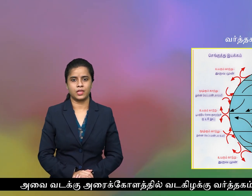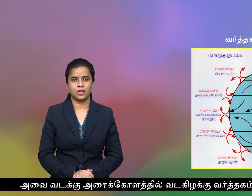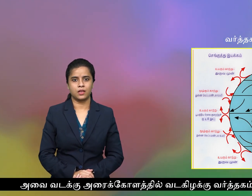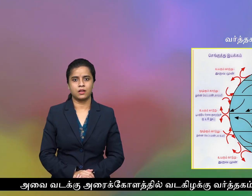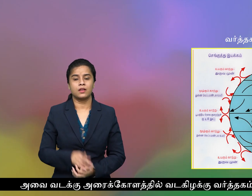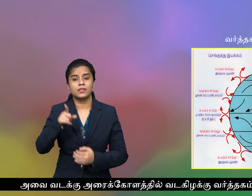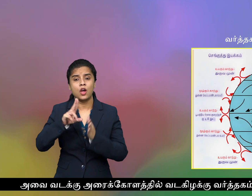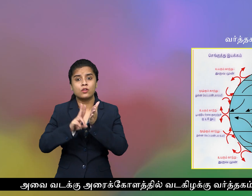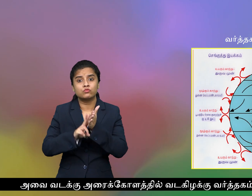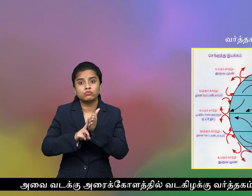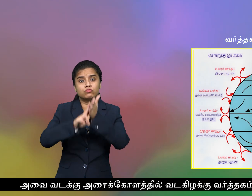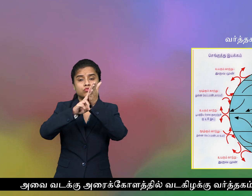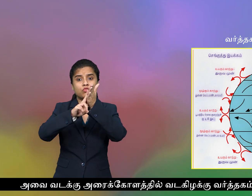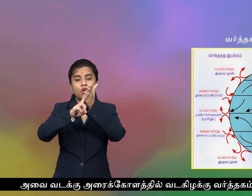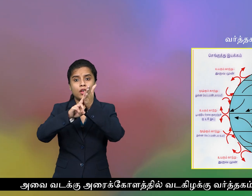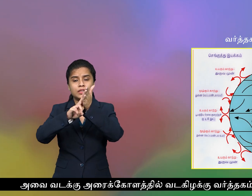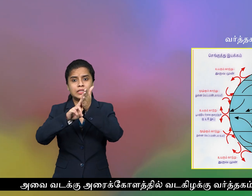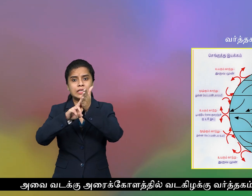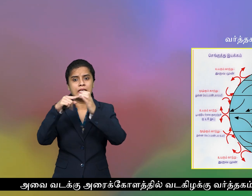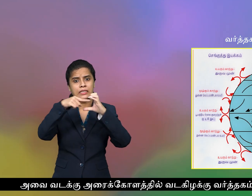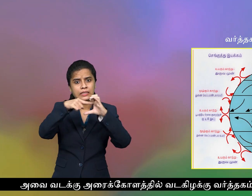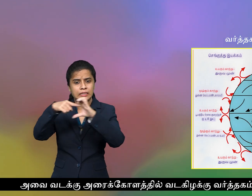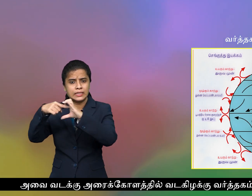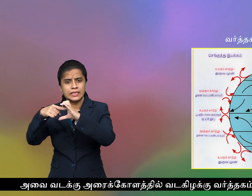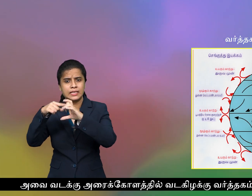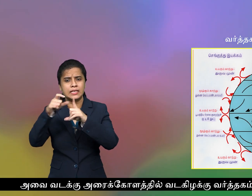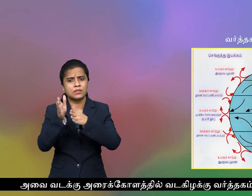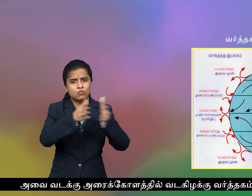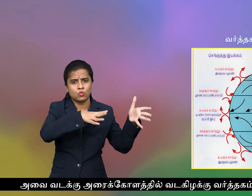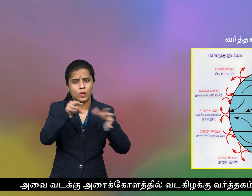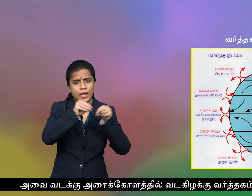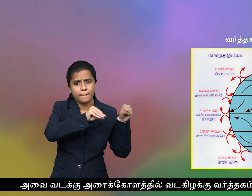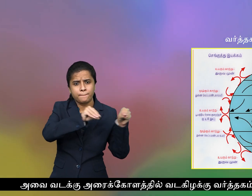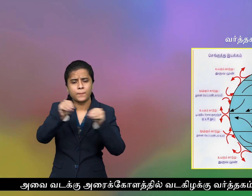அவை வடக்கு அரைக்கோளத்தில் வடகிழக்கு வர்த்தகம் மற்றும்